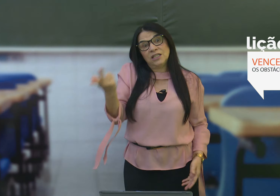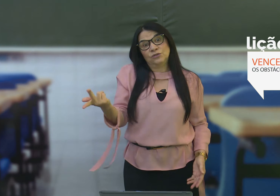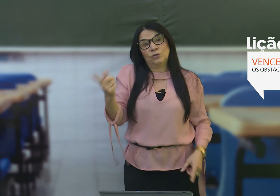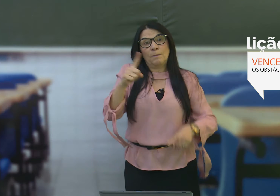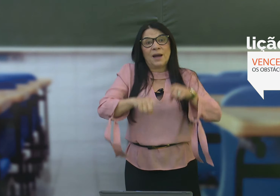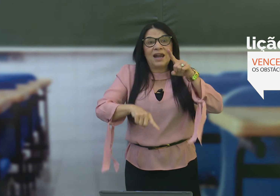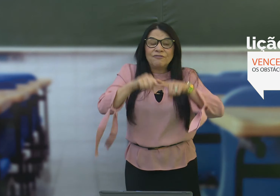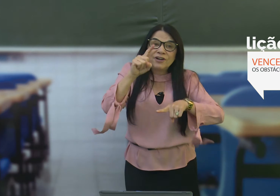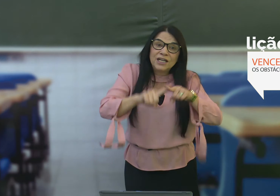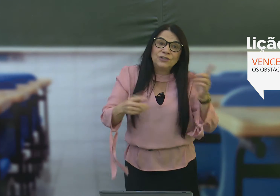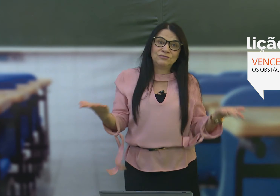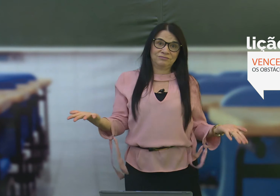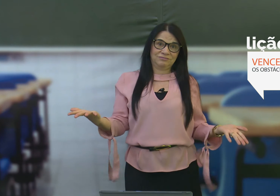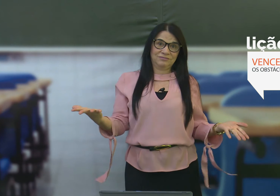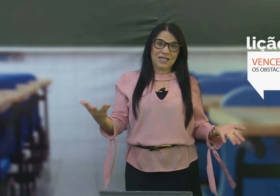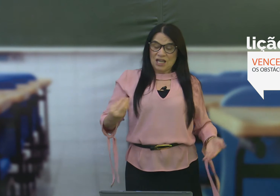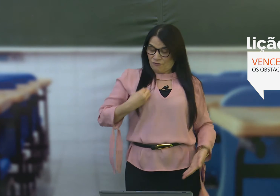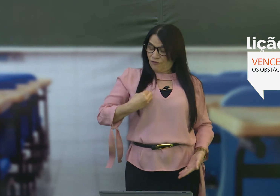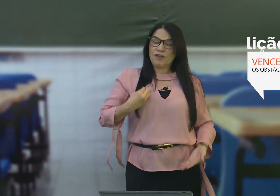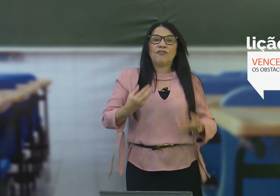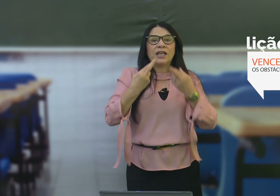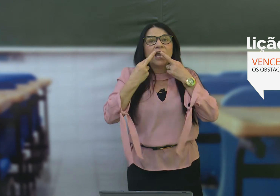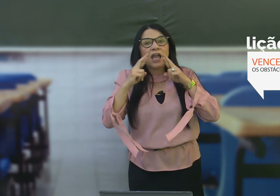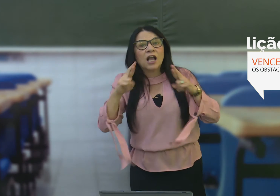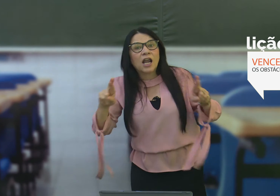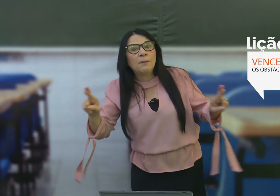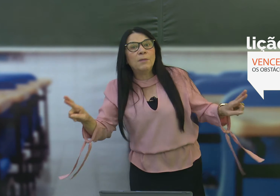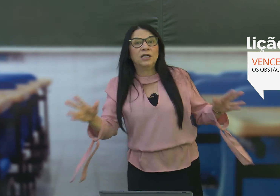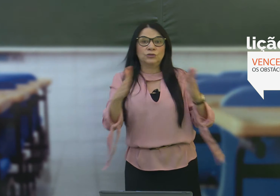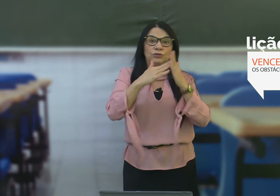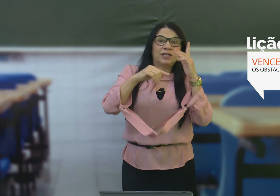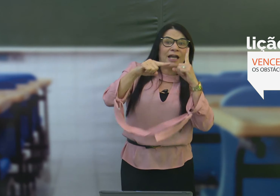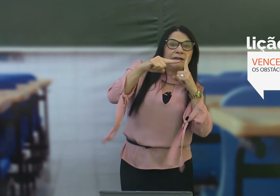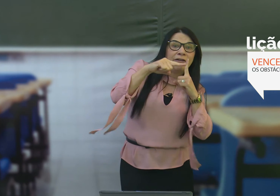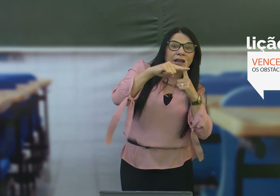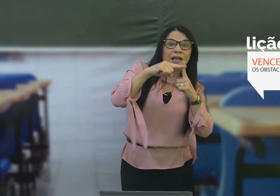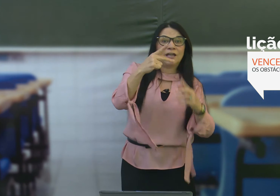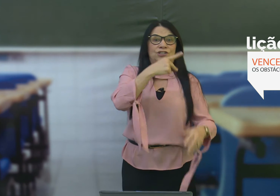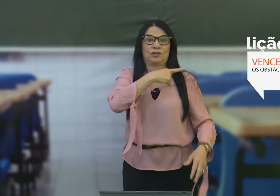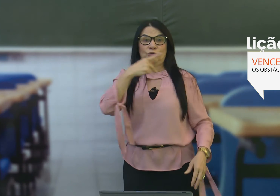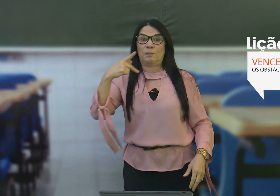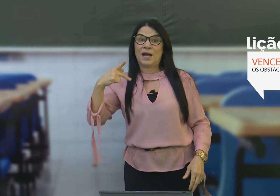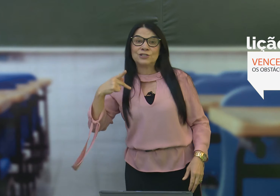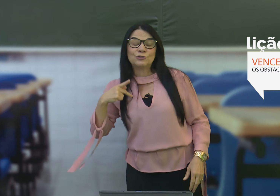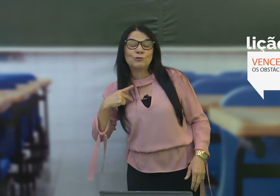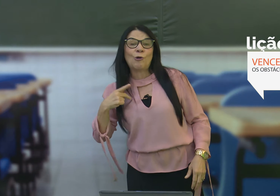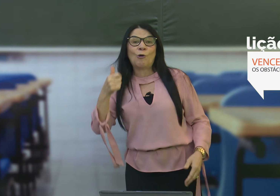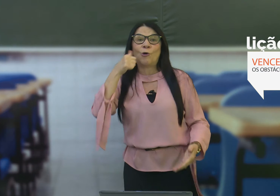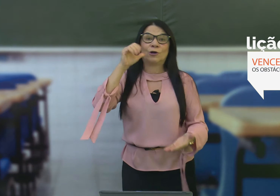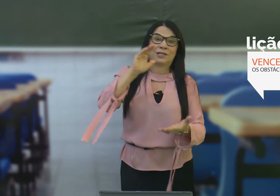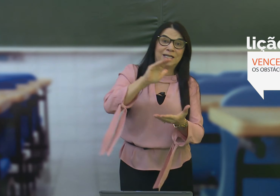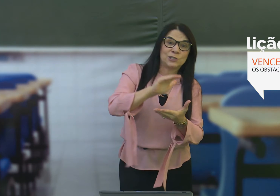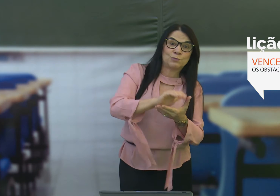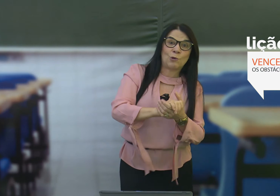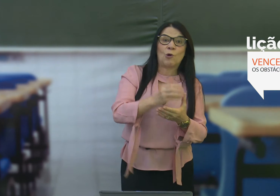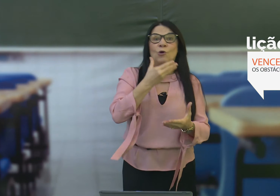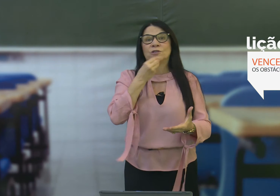falando palavrão, vivem reclamando da igreja, do pastor, da esposa,